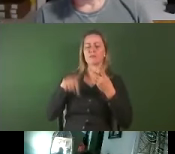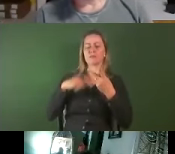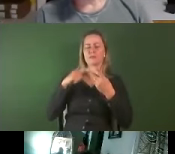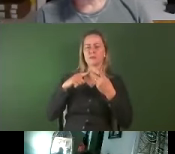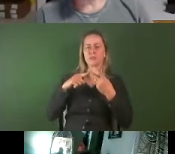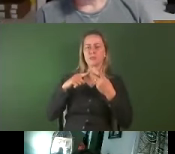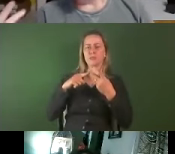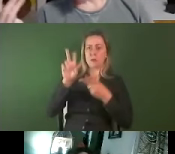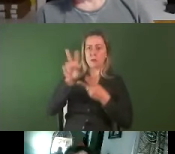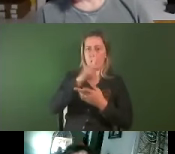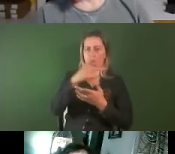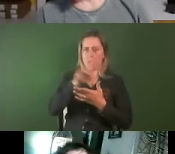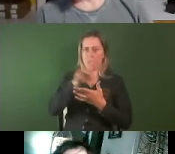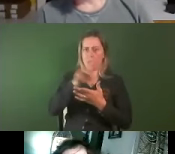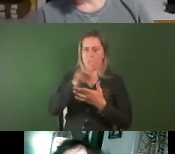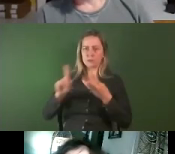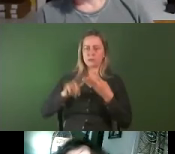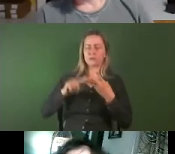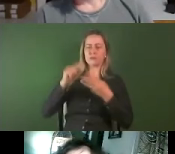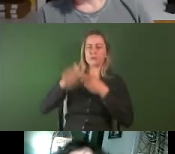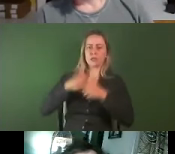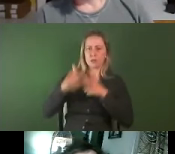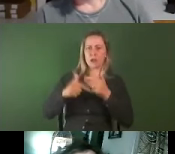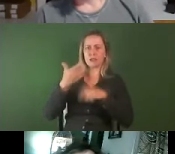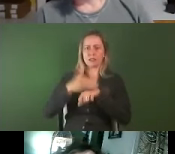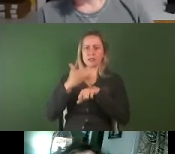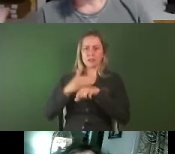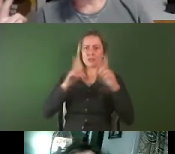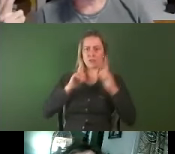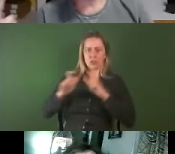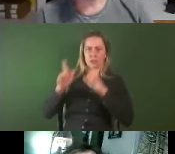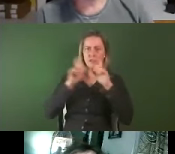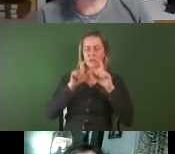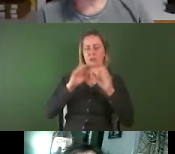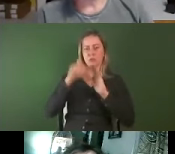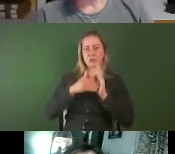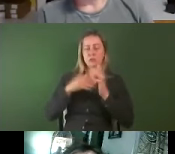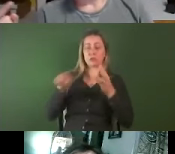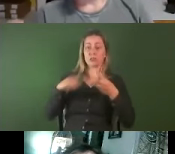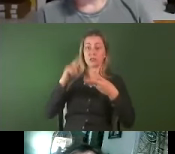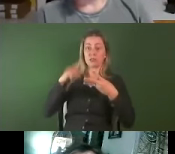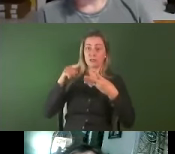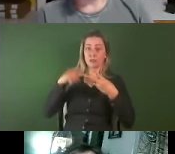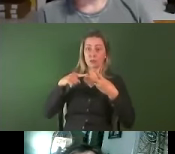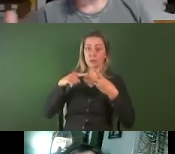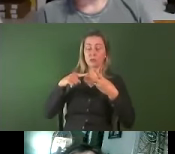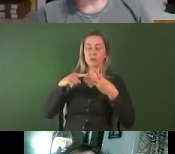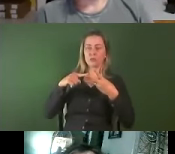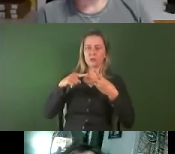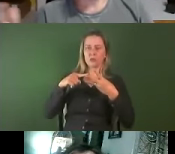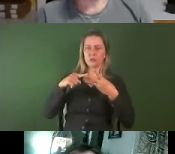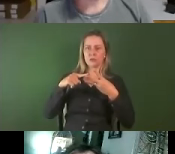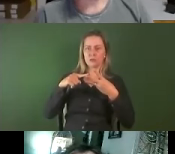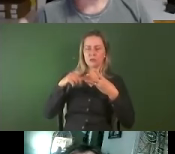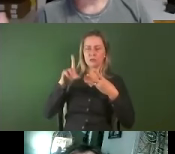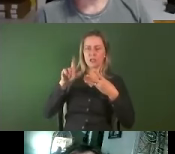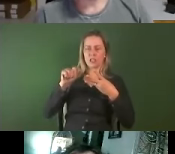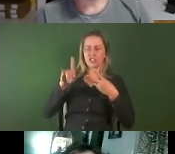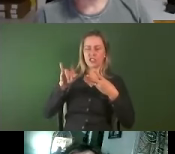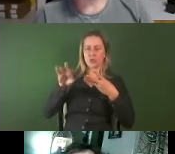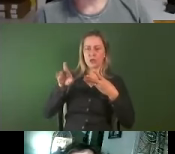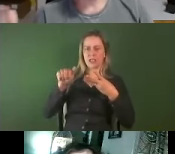tem poemas e tem trabalhos de ensaios fotográficos, né? Sendo que, no segundo exemplar, o Daido Moriyama é